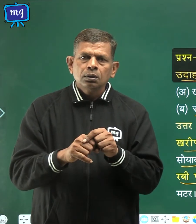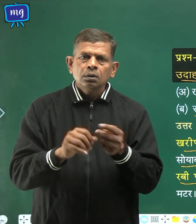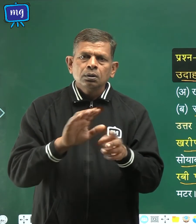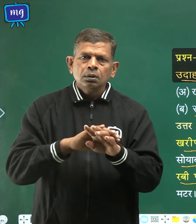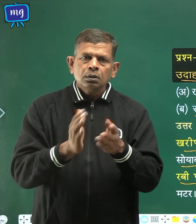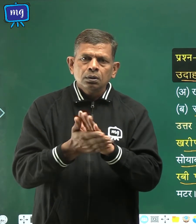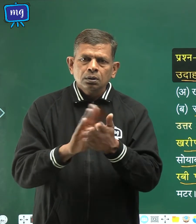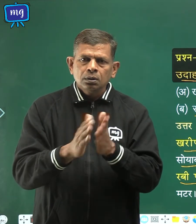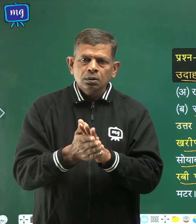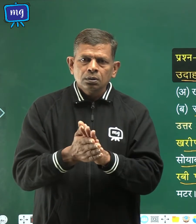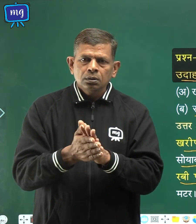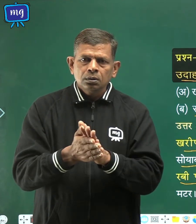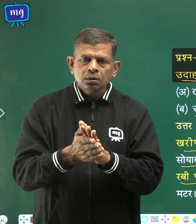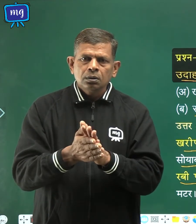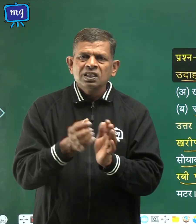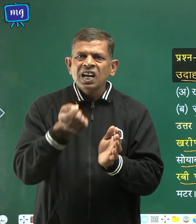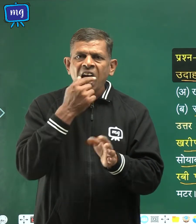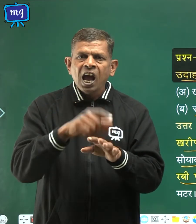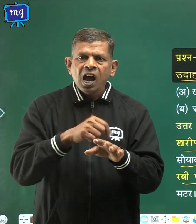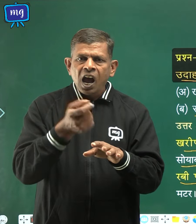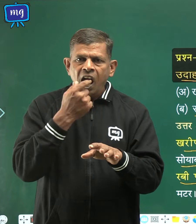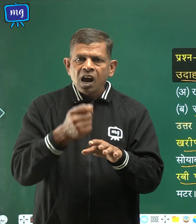गेहूं, चना,